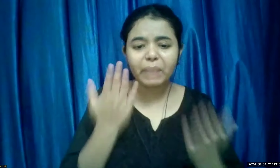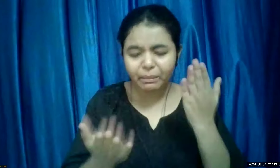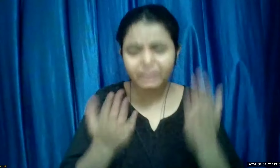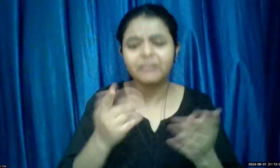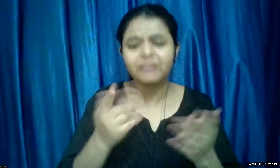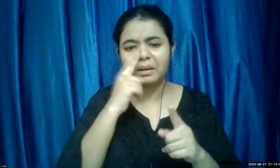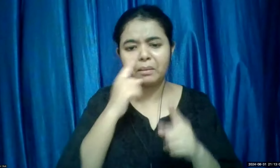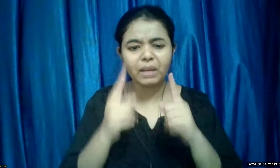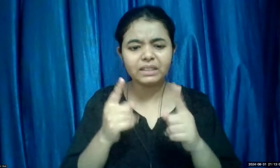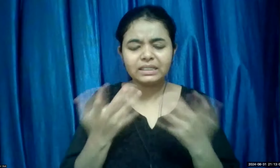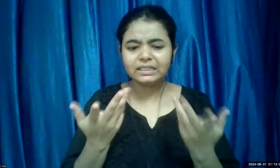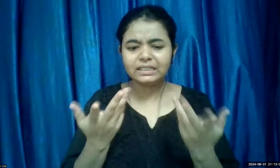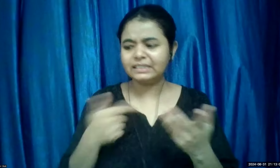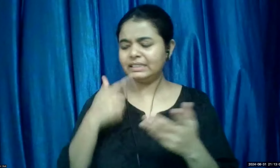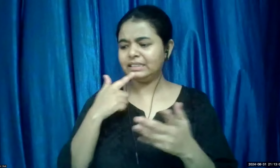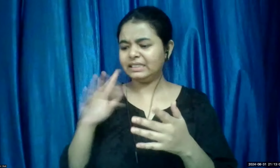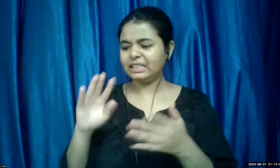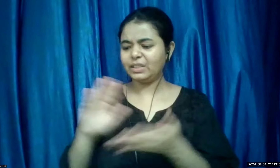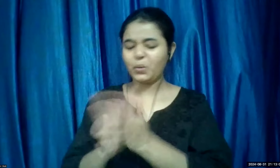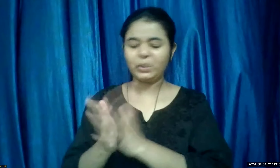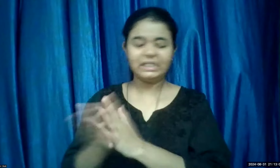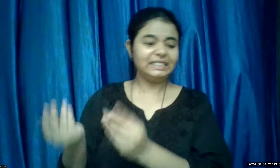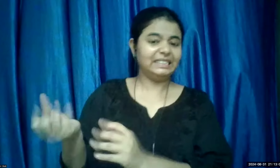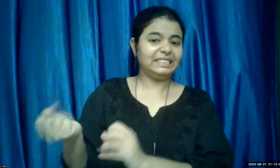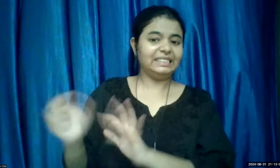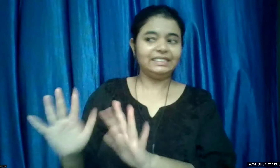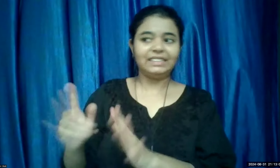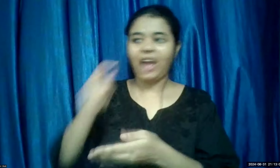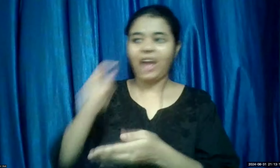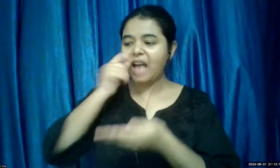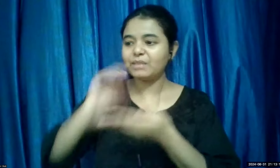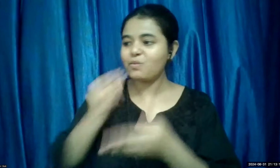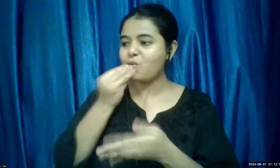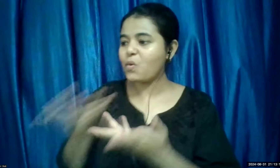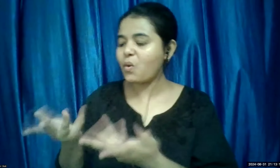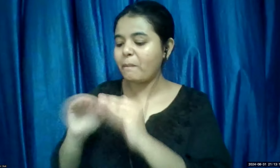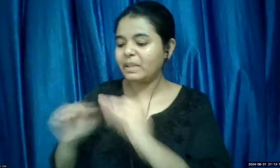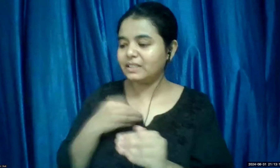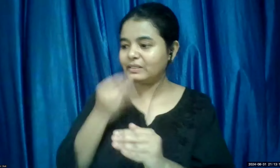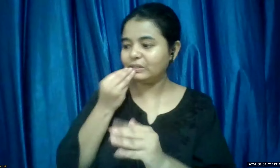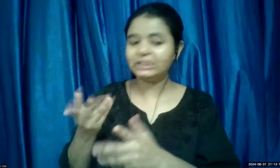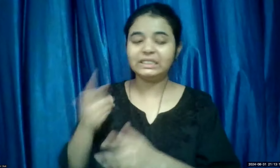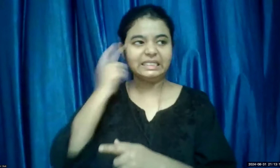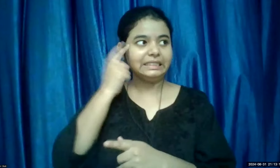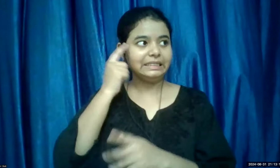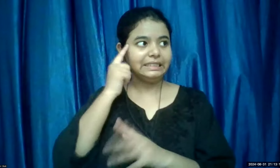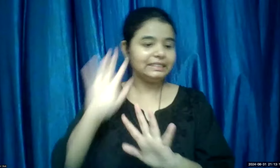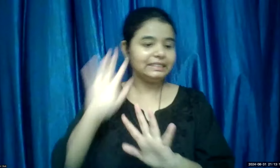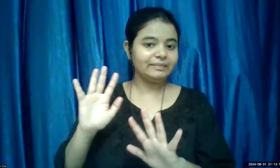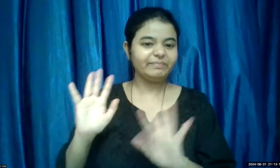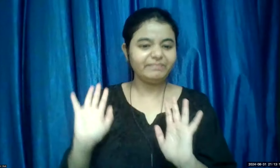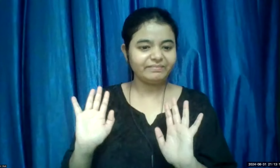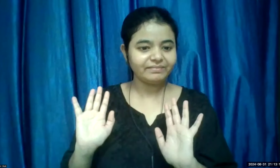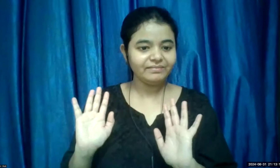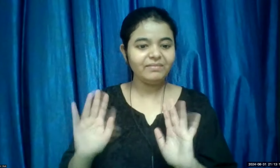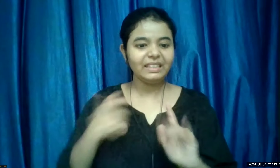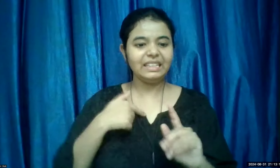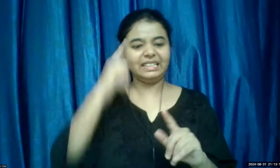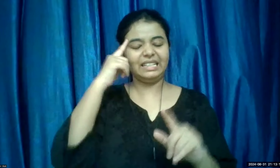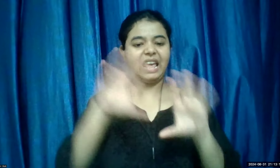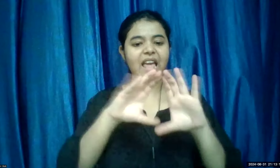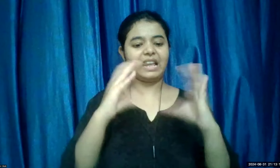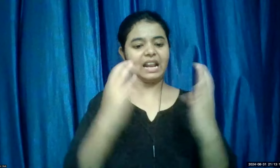जो है कुछ 2-4 रोटी बना के अपने पति को देनी होगी या बच्चों को देनी होगी, और उन्होंने सोचा होगा कि अरे जब ये क्लास